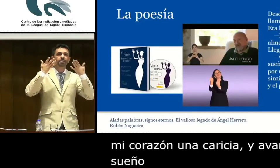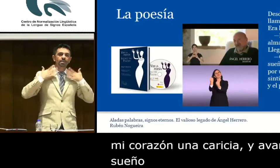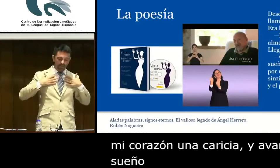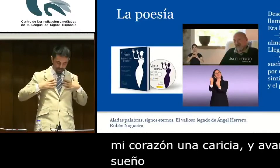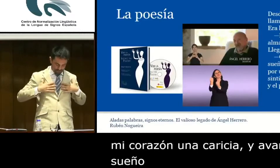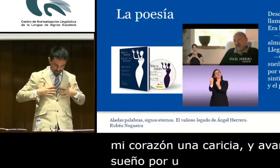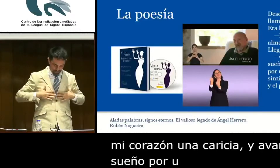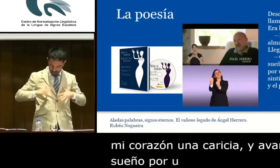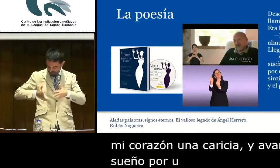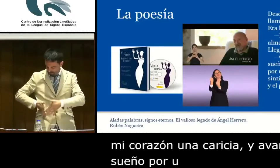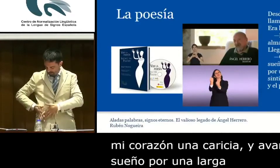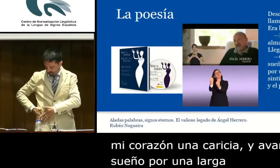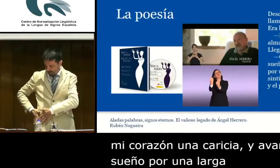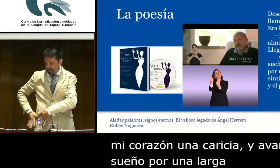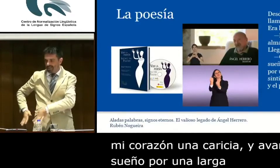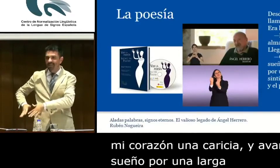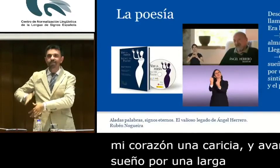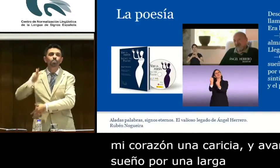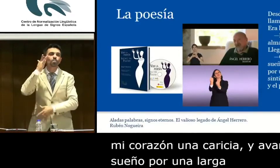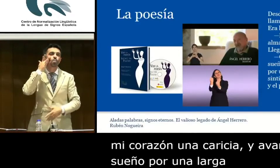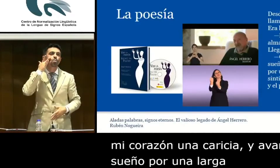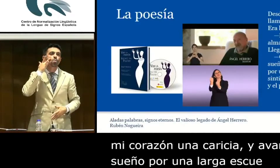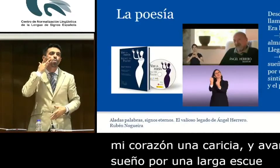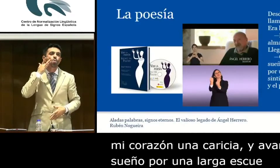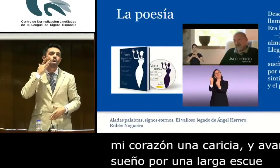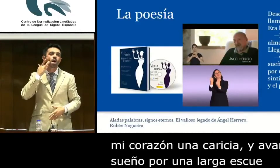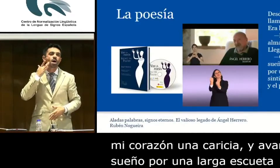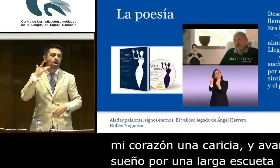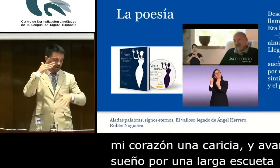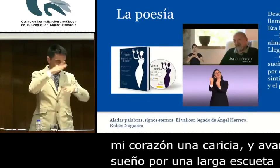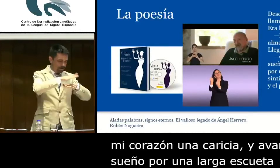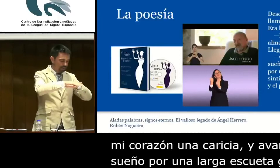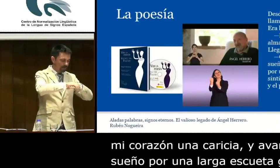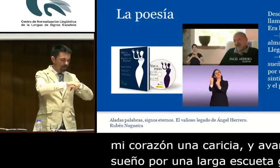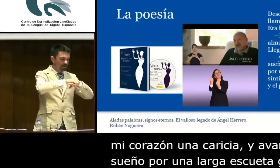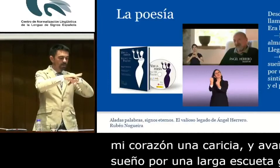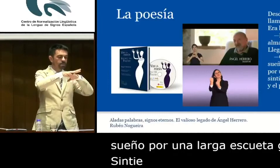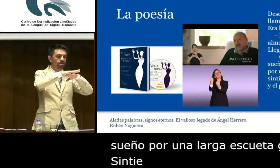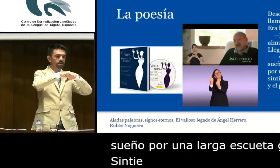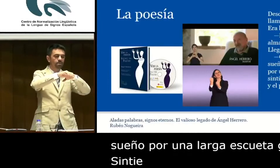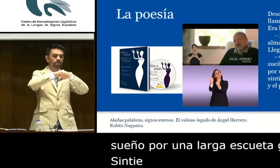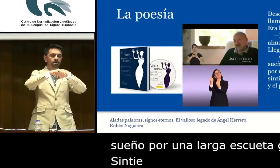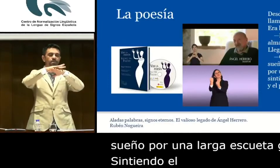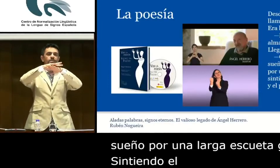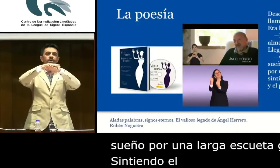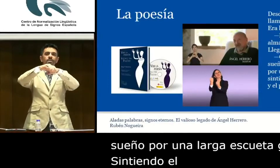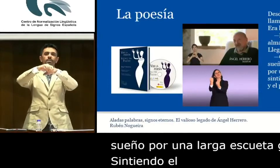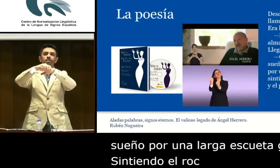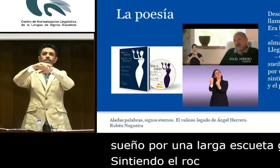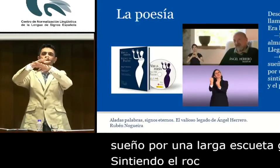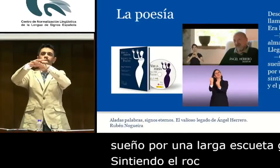sintiendo el roce de la veste pura y el palpitar suave de la mano amiga.